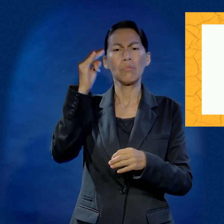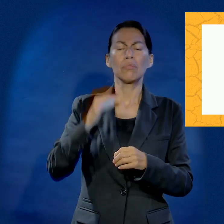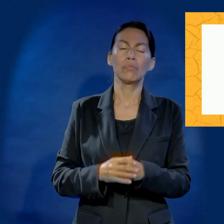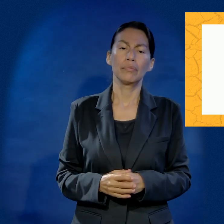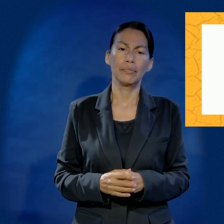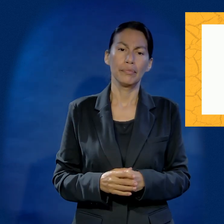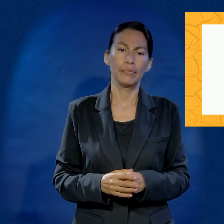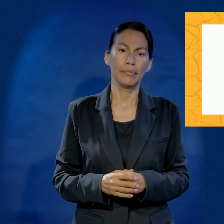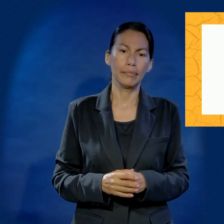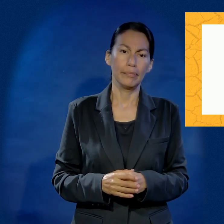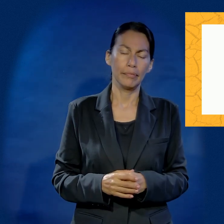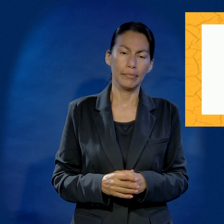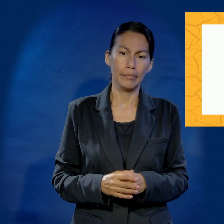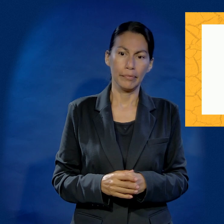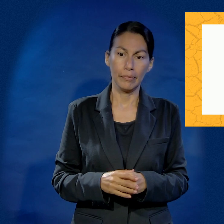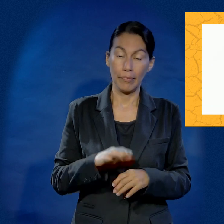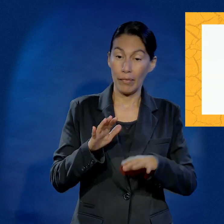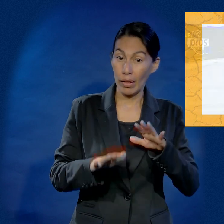el principio es este.